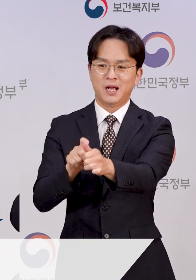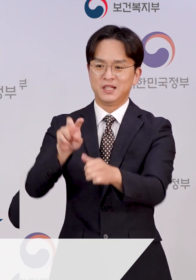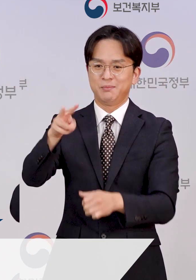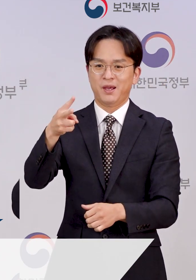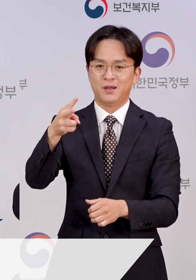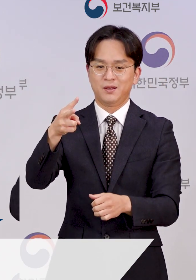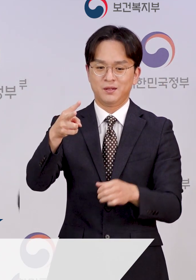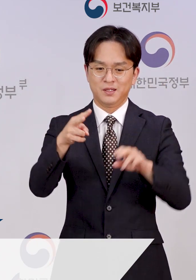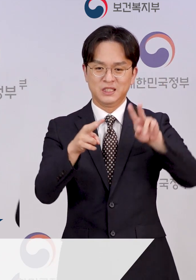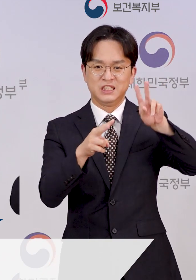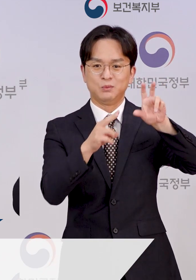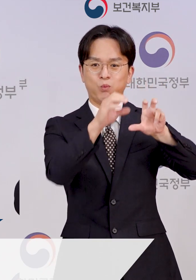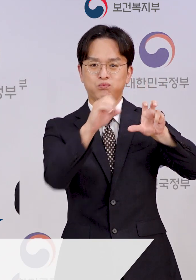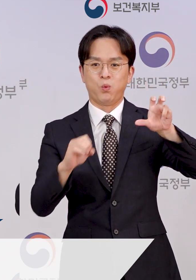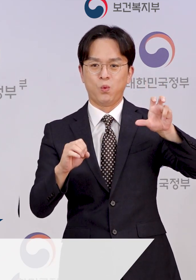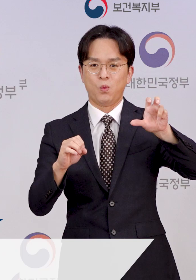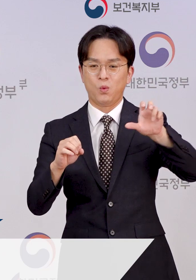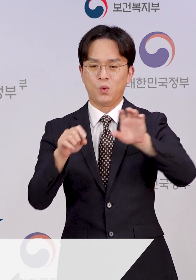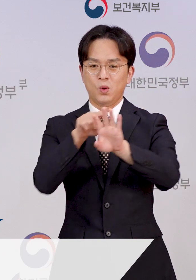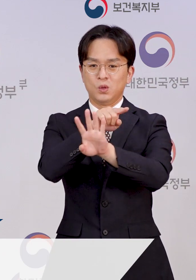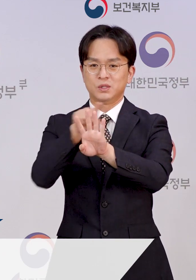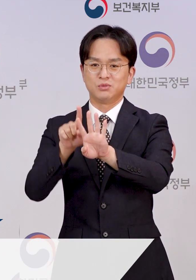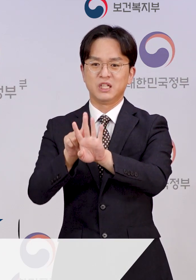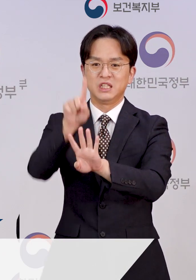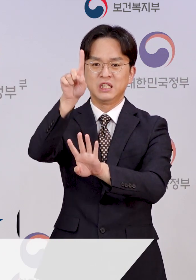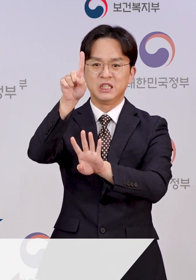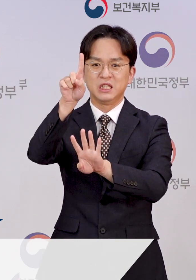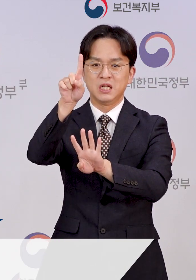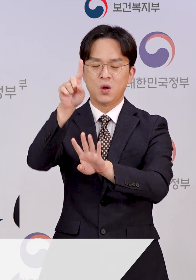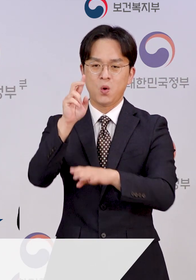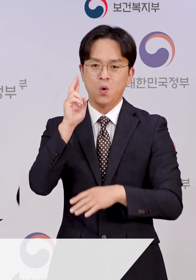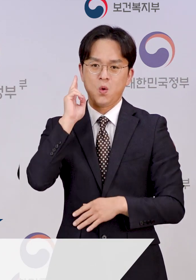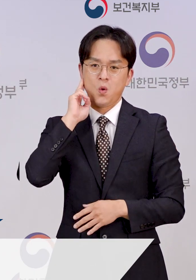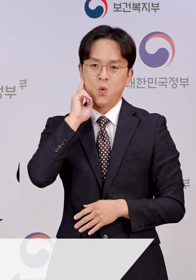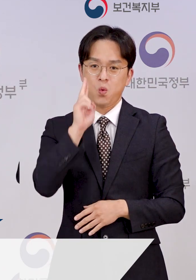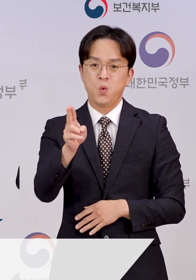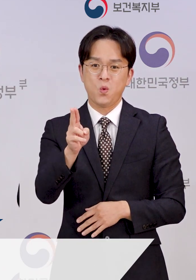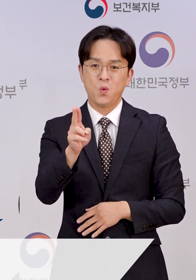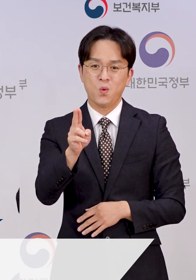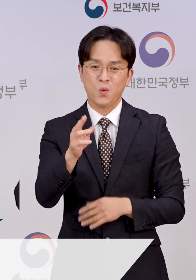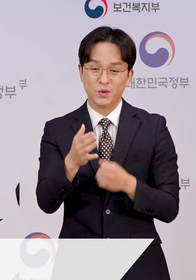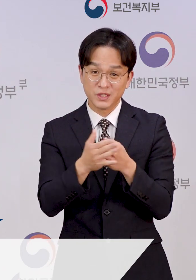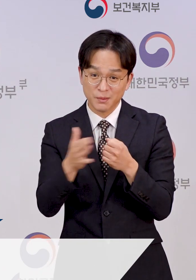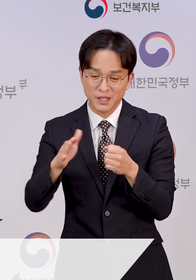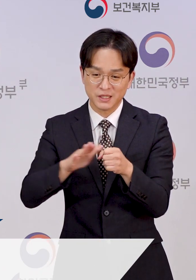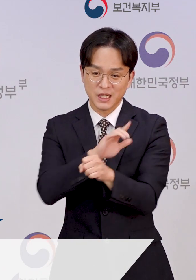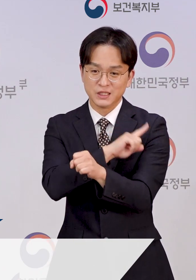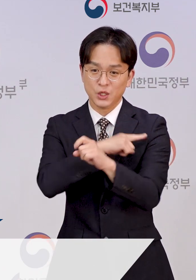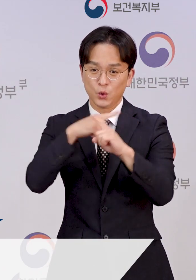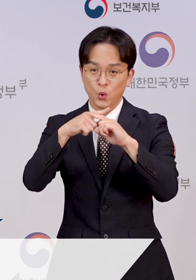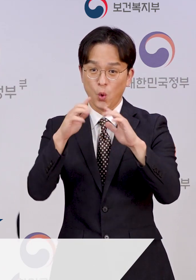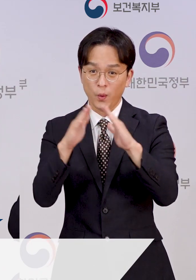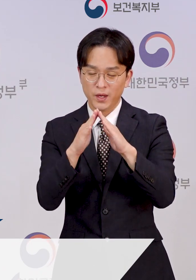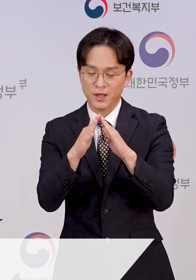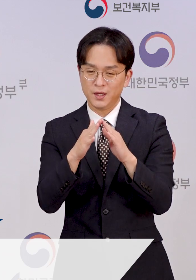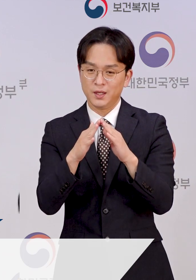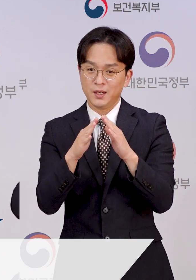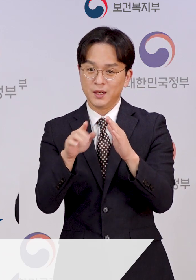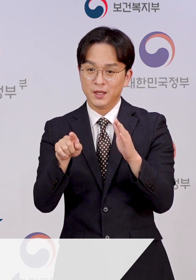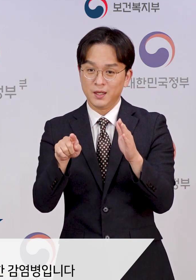25%, 4분의 1이라는 높은 양성률을 보이고 있어 나머지 교인들에 대한 검사가 시급합니다.